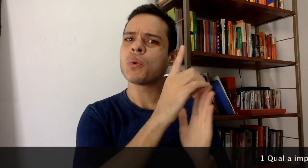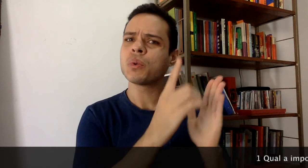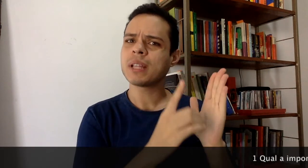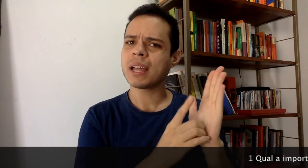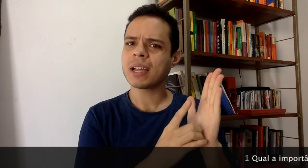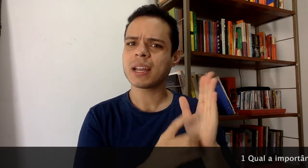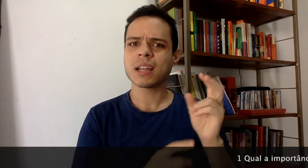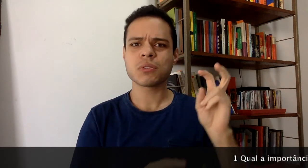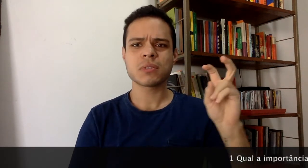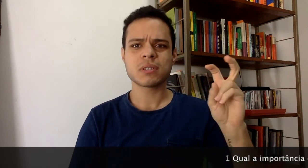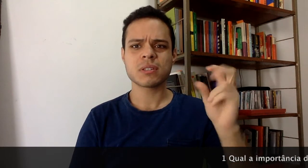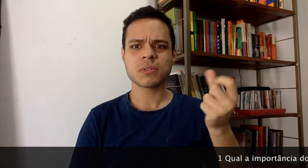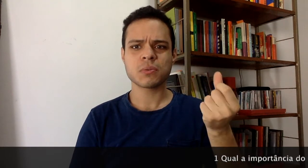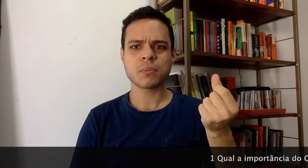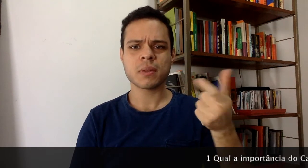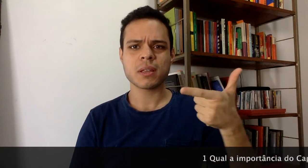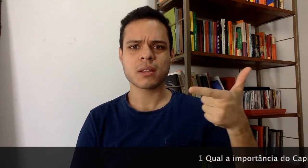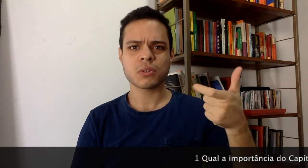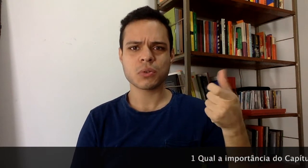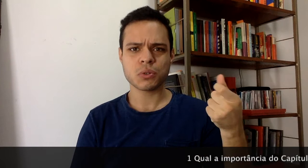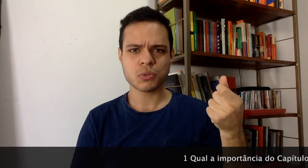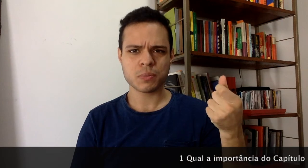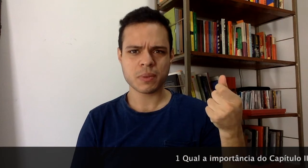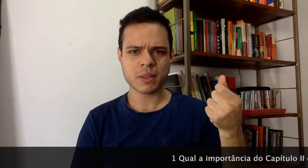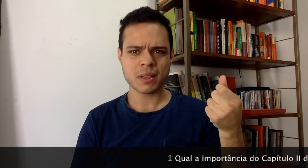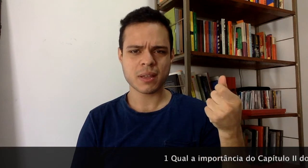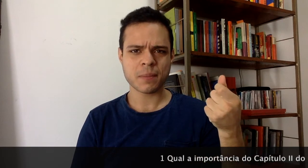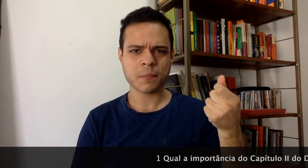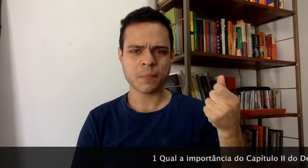o Decreto 5626,